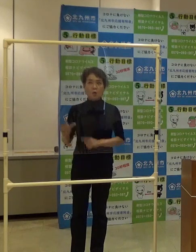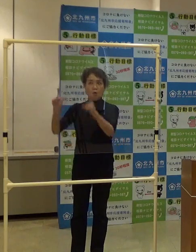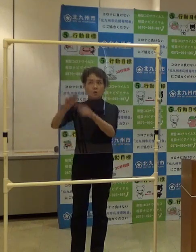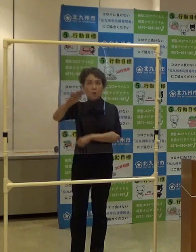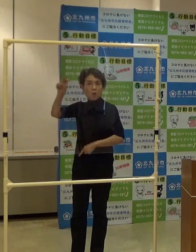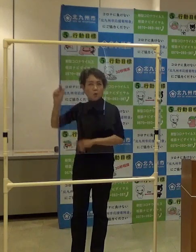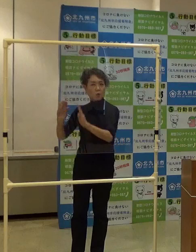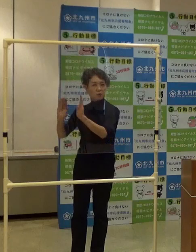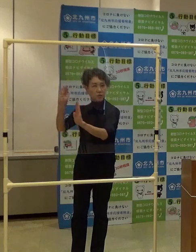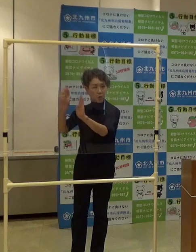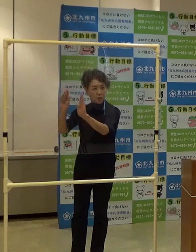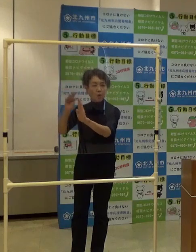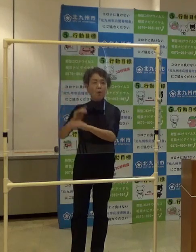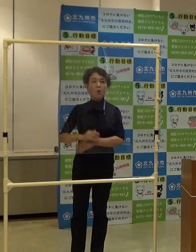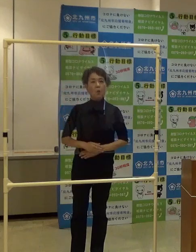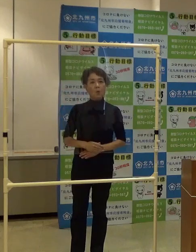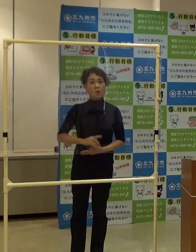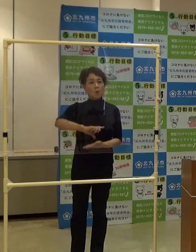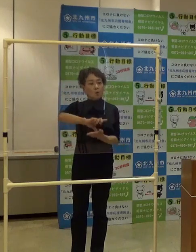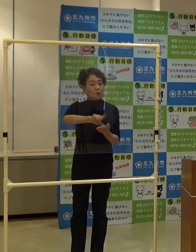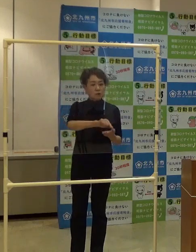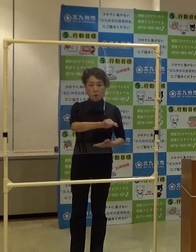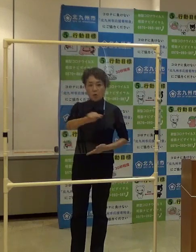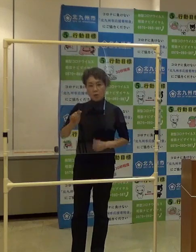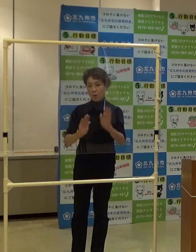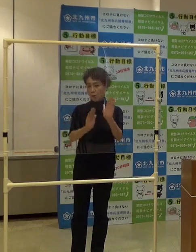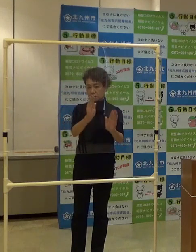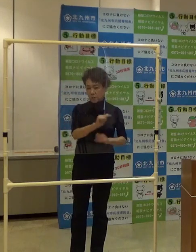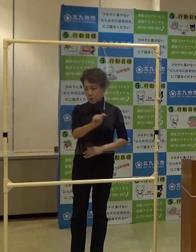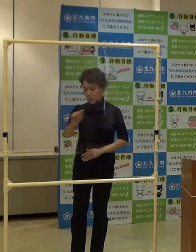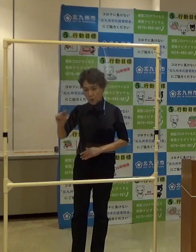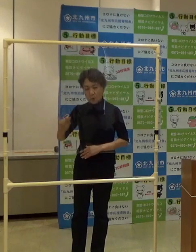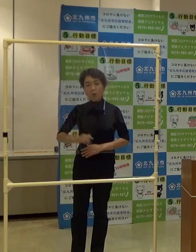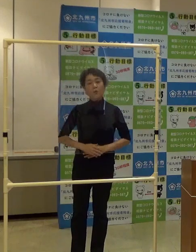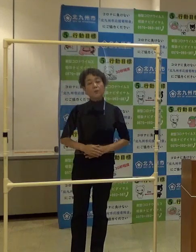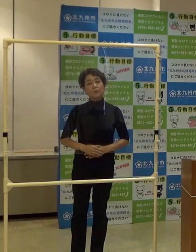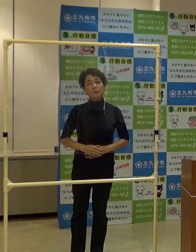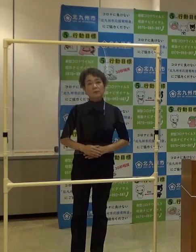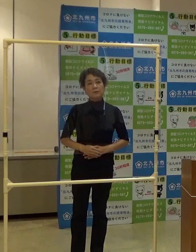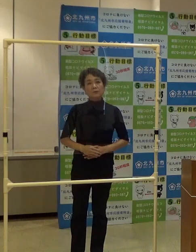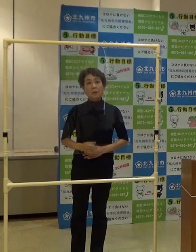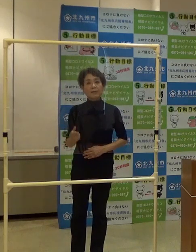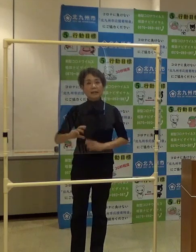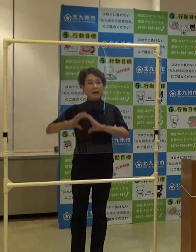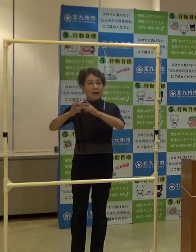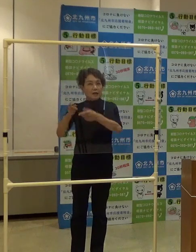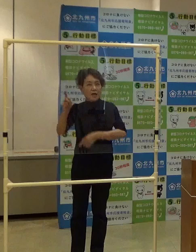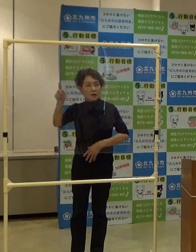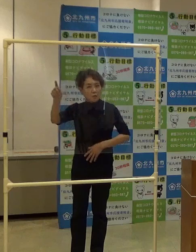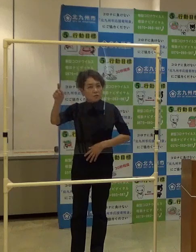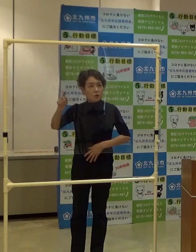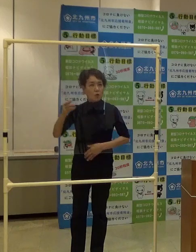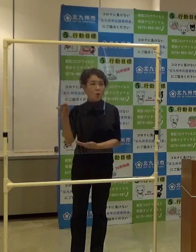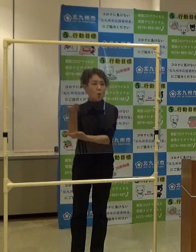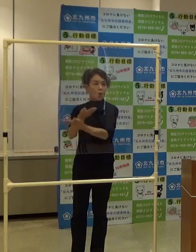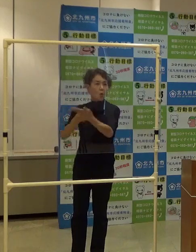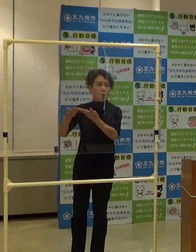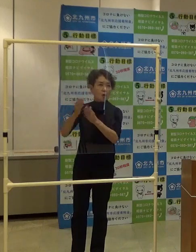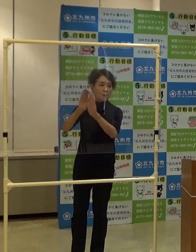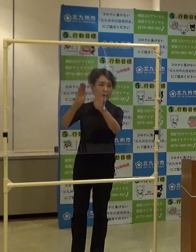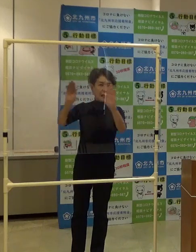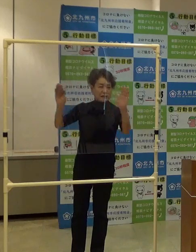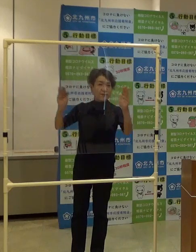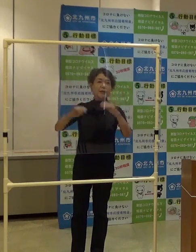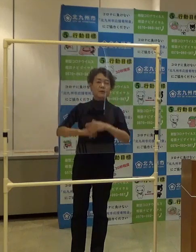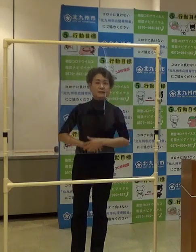況、また地方における状況、また外国との交流も始まってま